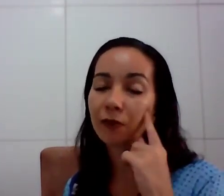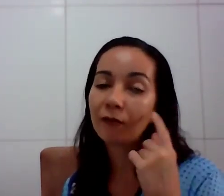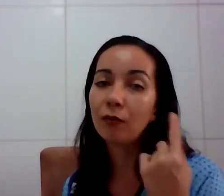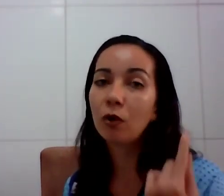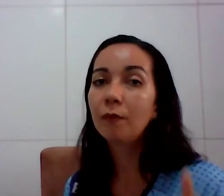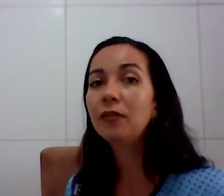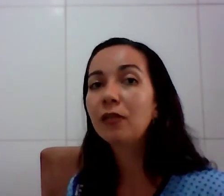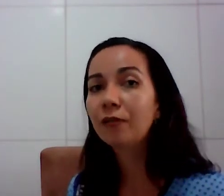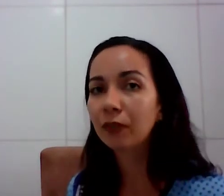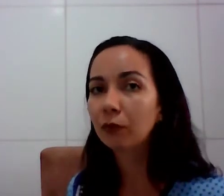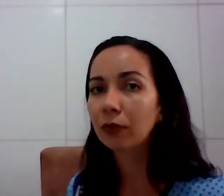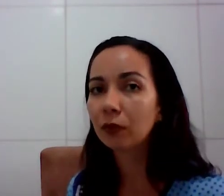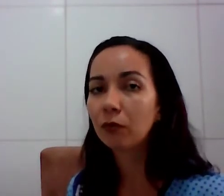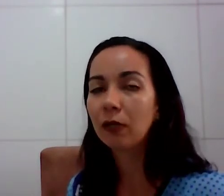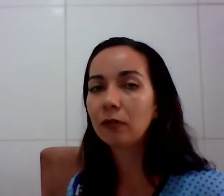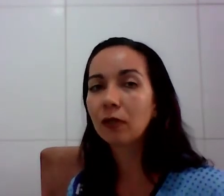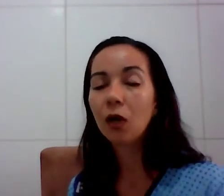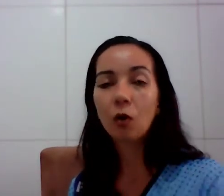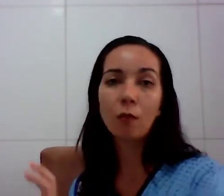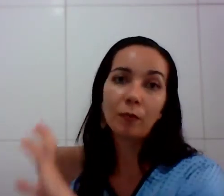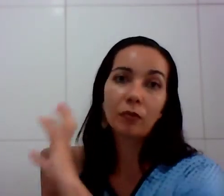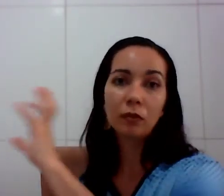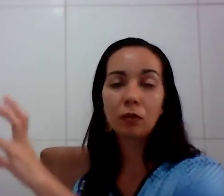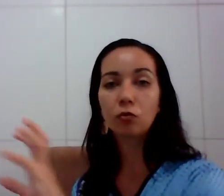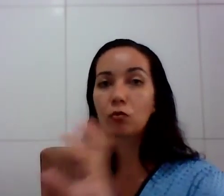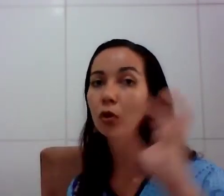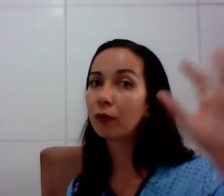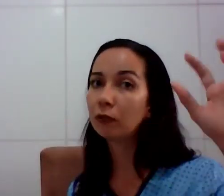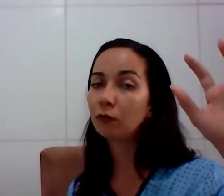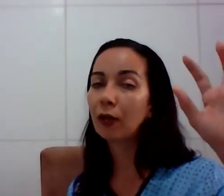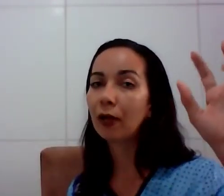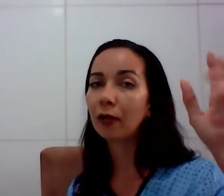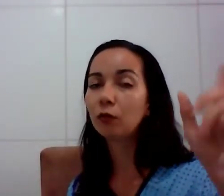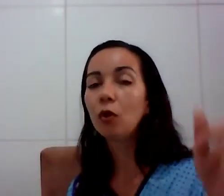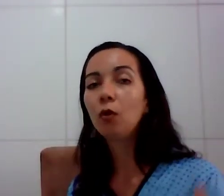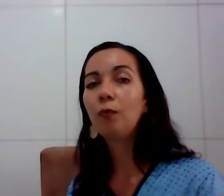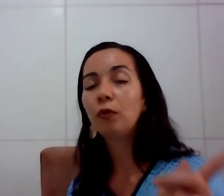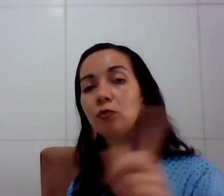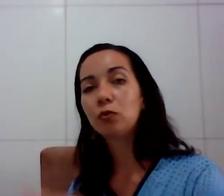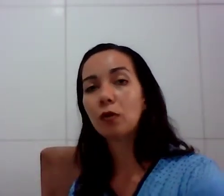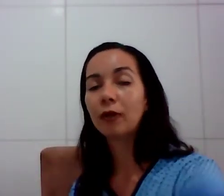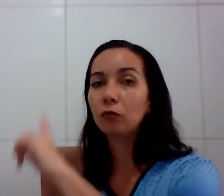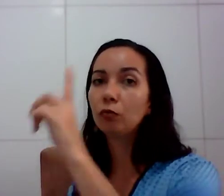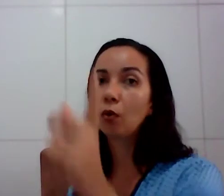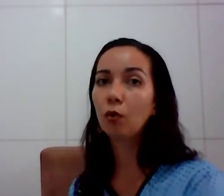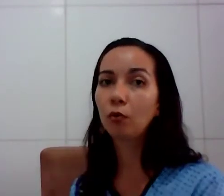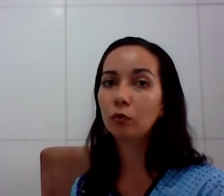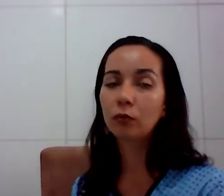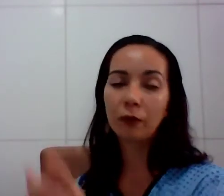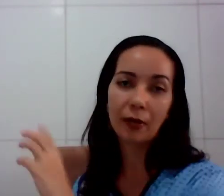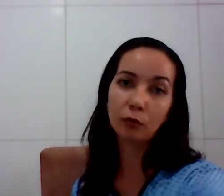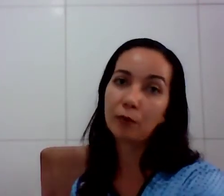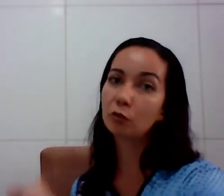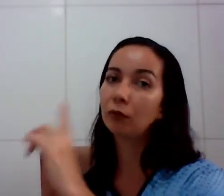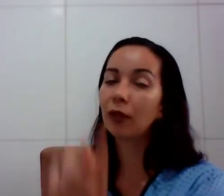ficavam observando a natureza, como a posição do sol era de um lado, o pôr do sol era do outro, não era do mesmo lado